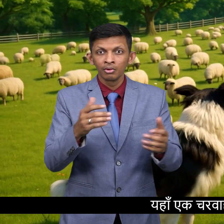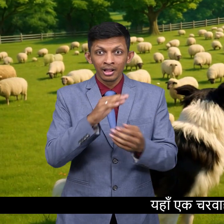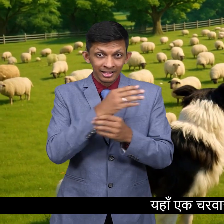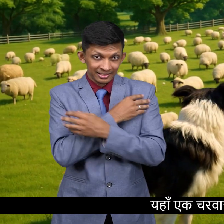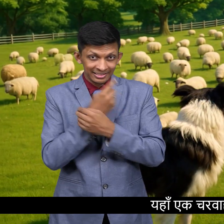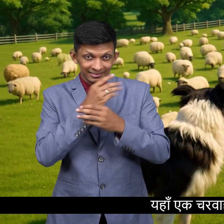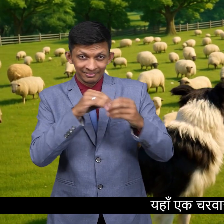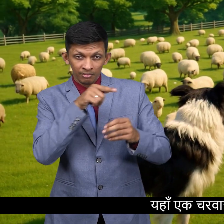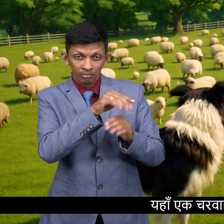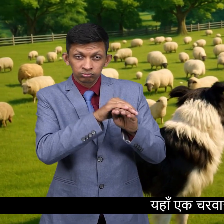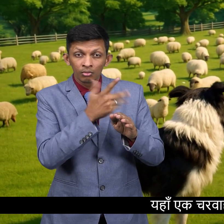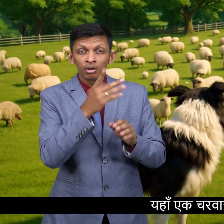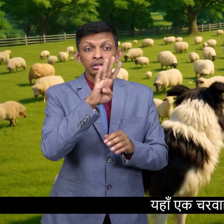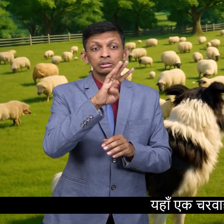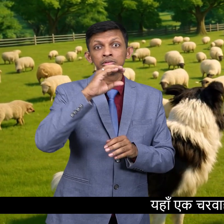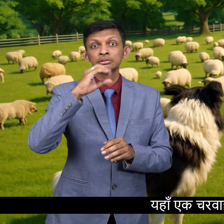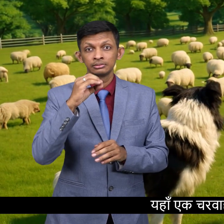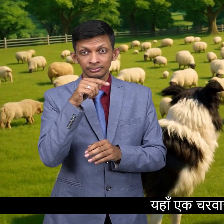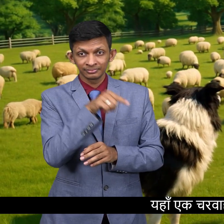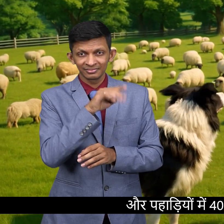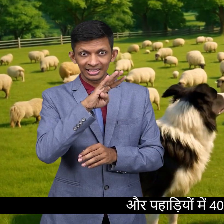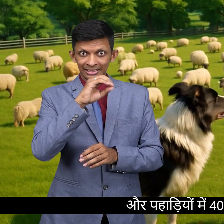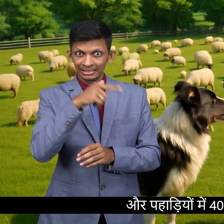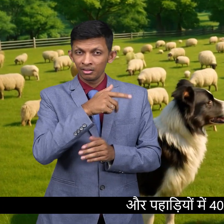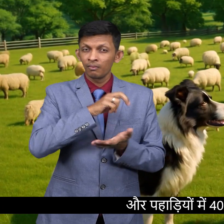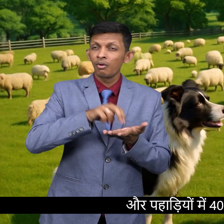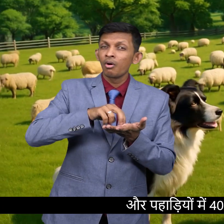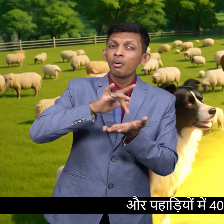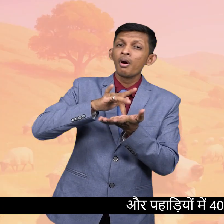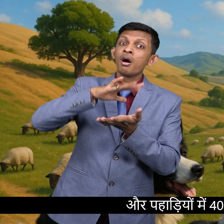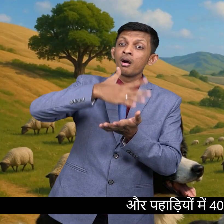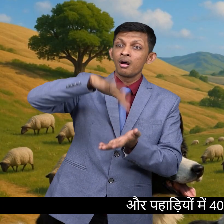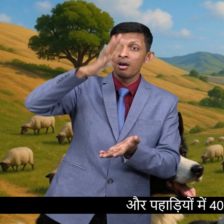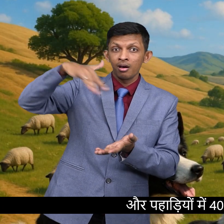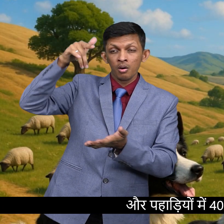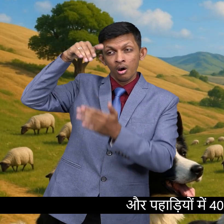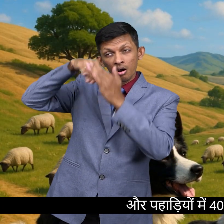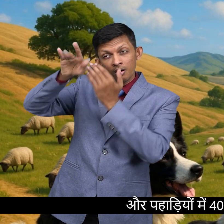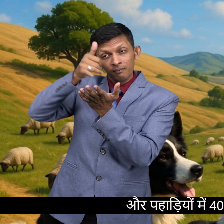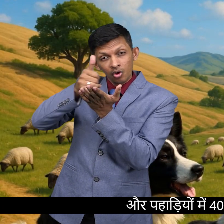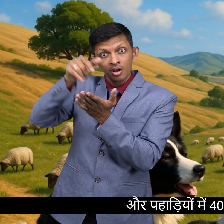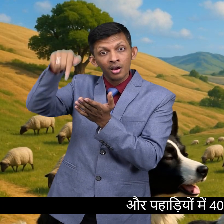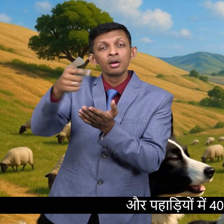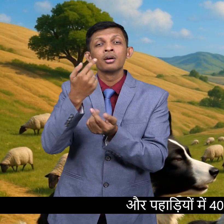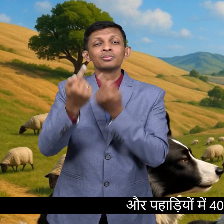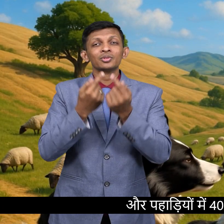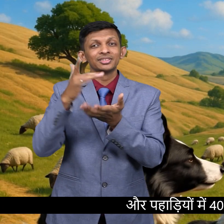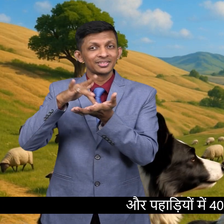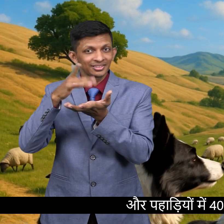यहाँ एक चरवाहा अपने गांव के ऊपरी इलाकों और पहाड़ियों में 40 भेड़ों का पालन पोषण कर रहा है।